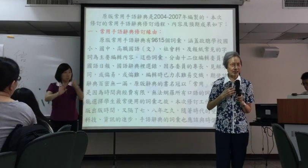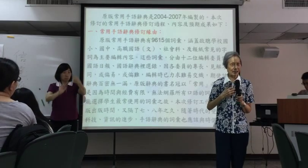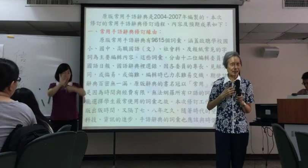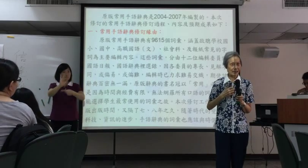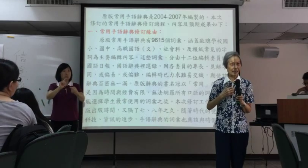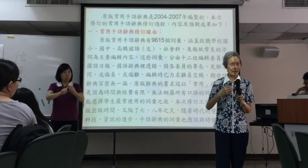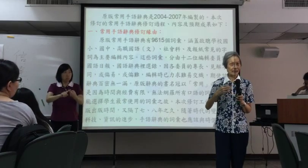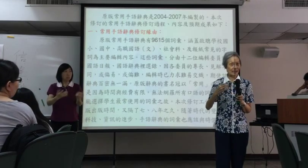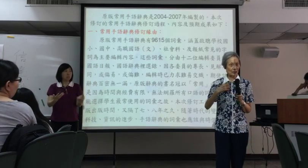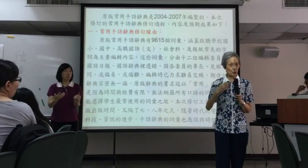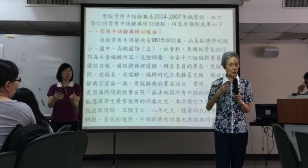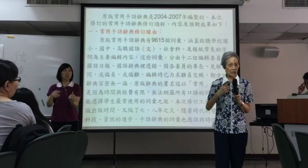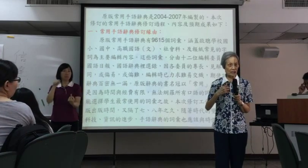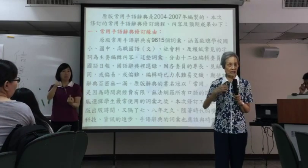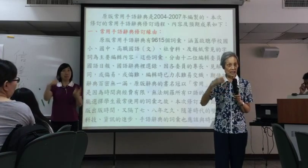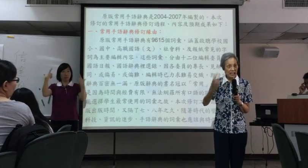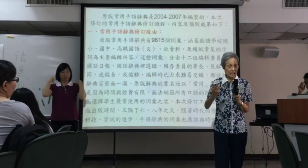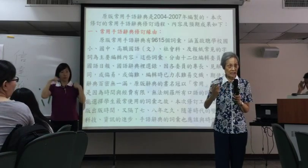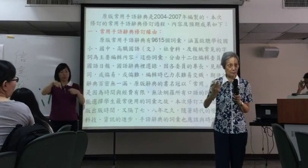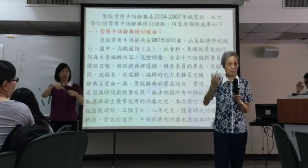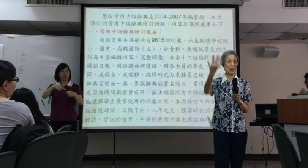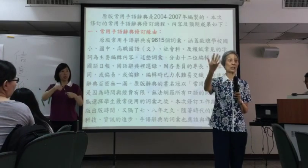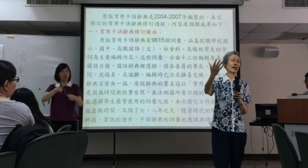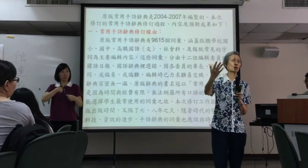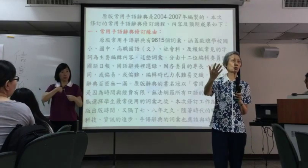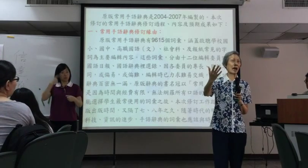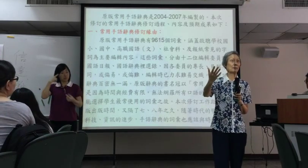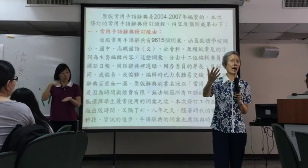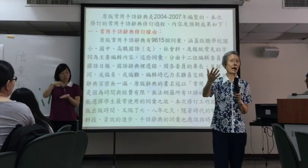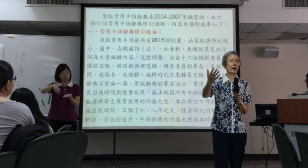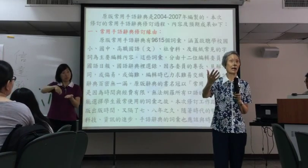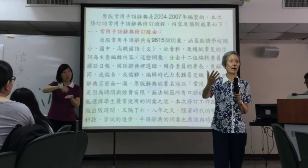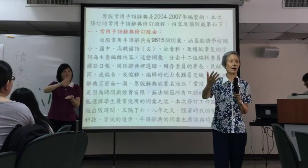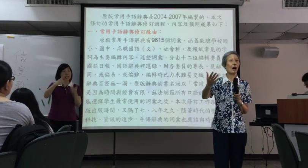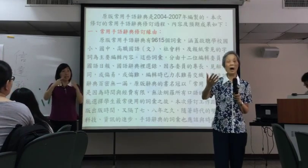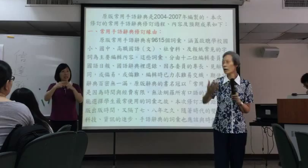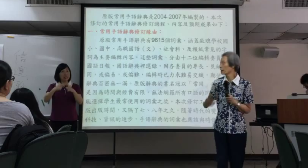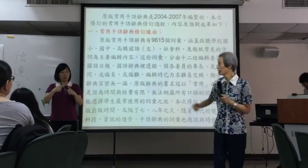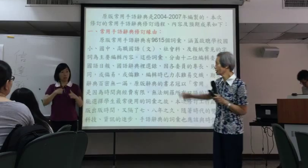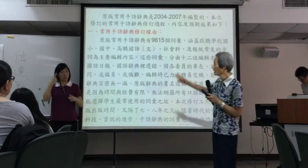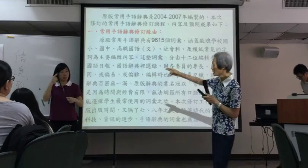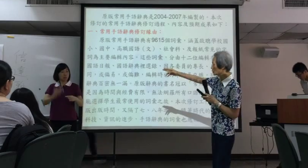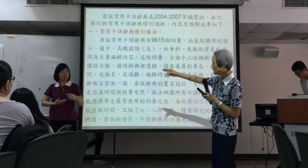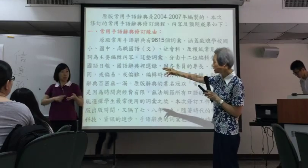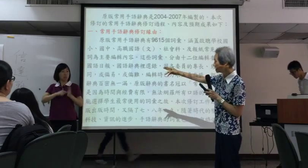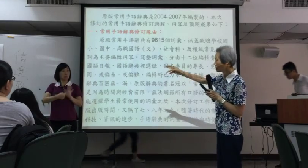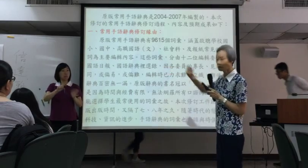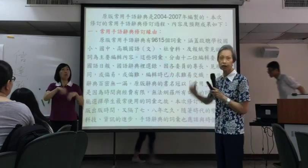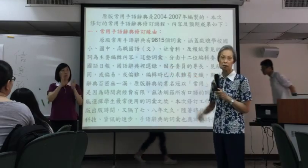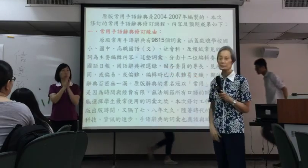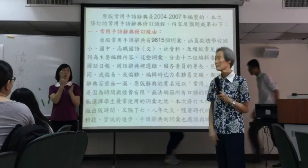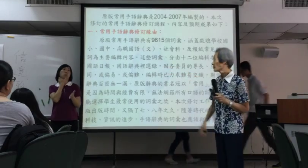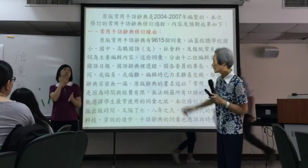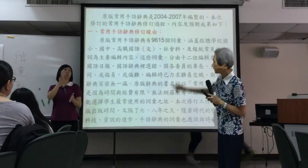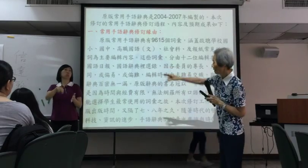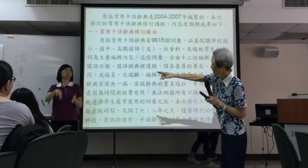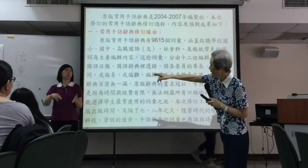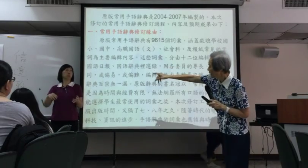来这个作者的意思表达出来嘛。哦，第二个原则就是，